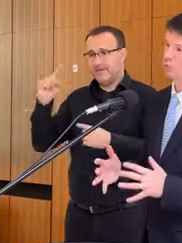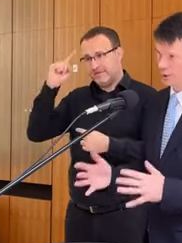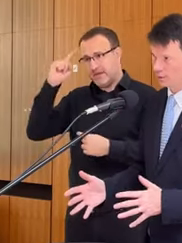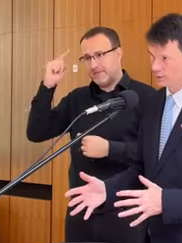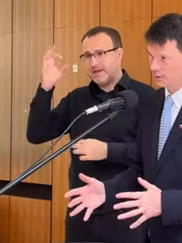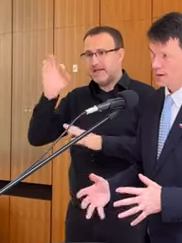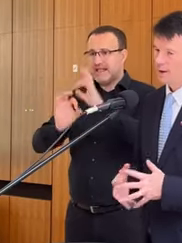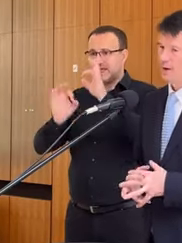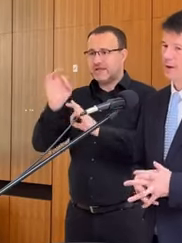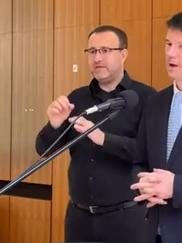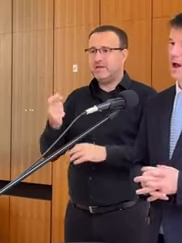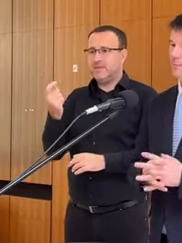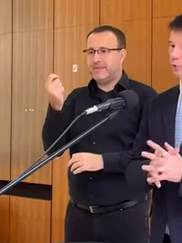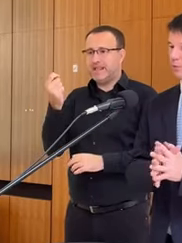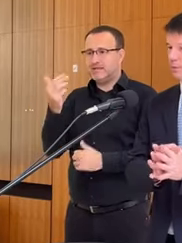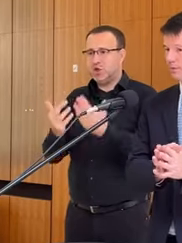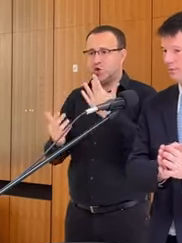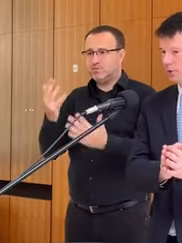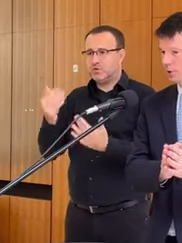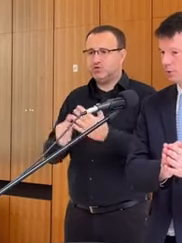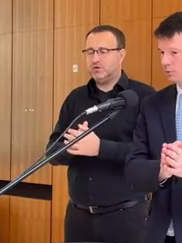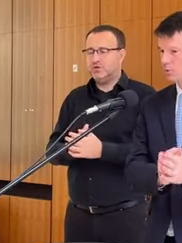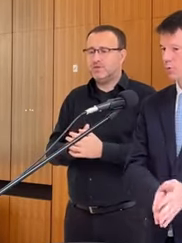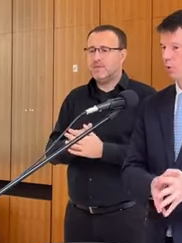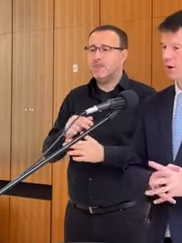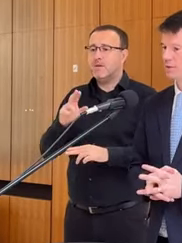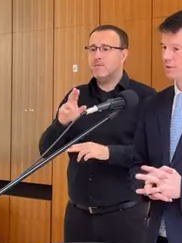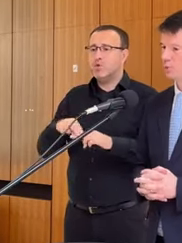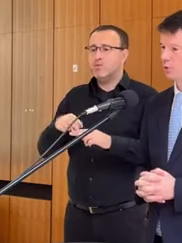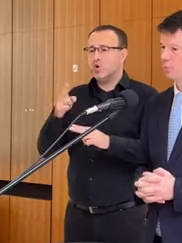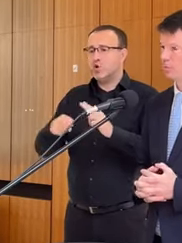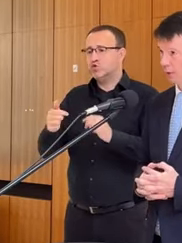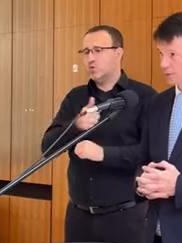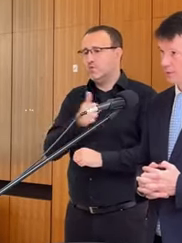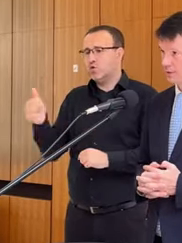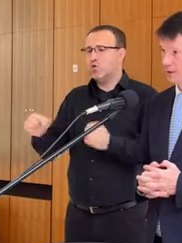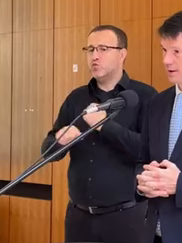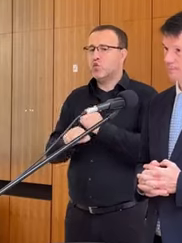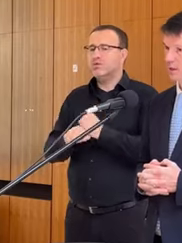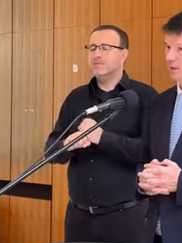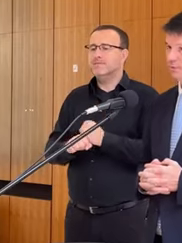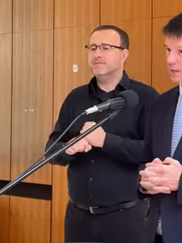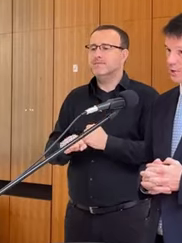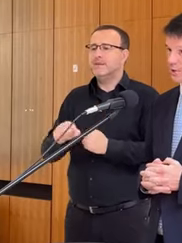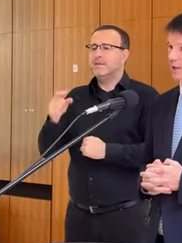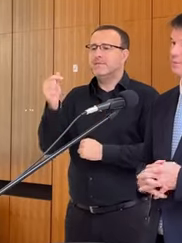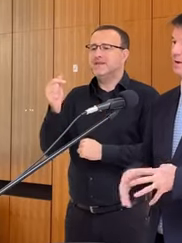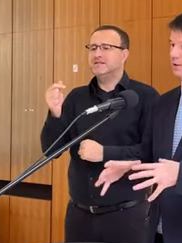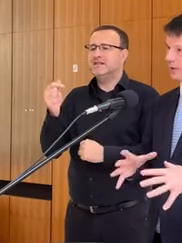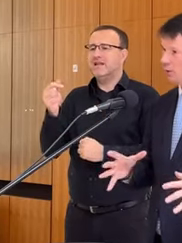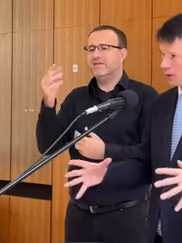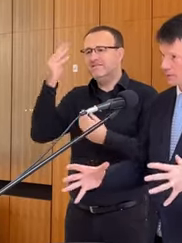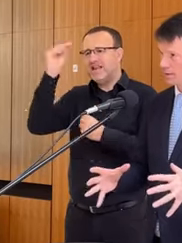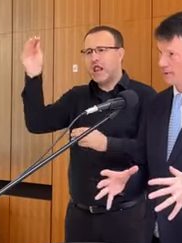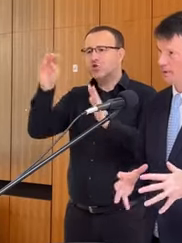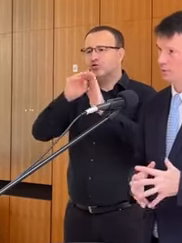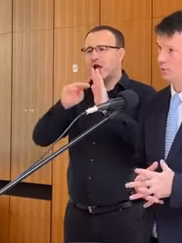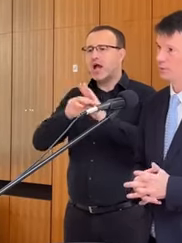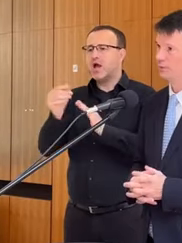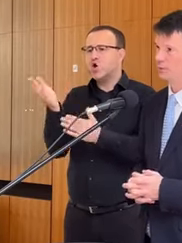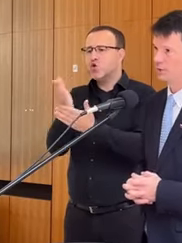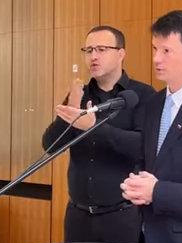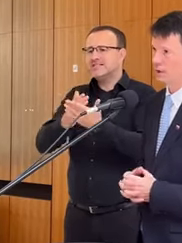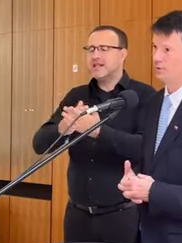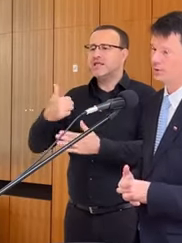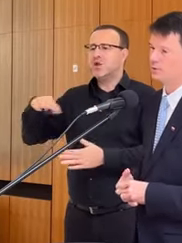aj rozpočet a potom v koncom roka, keď sa bude robiť prerozdeľovacia vyhláška, respektíve alokácia peňazí